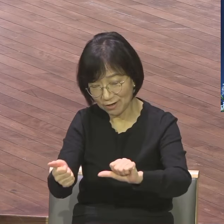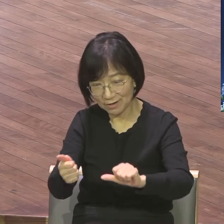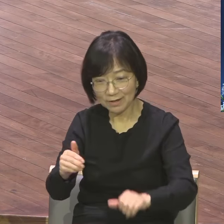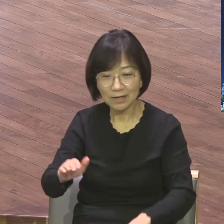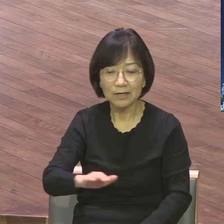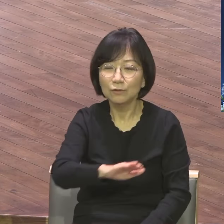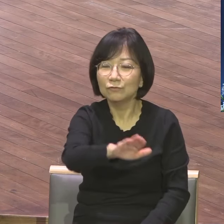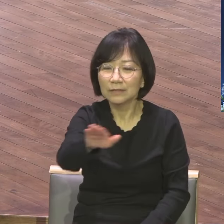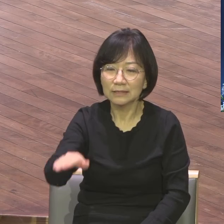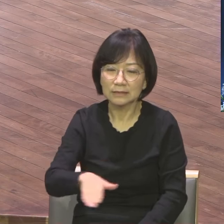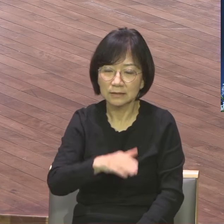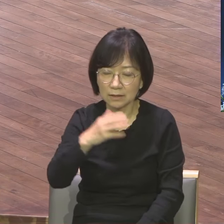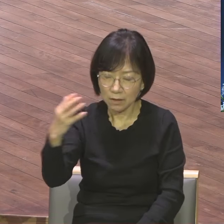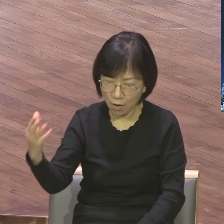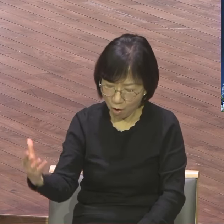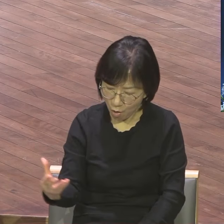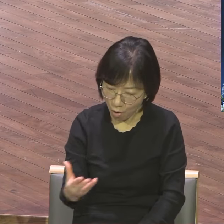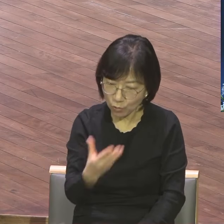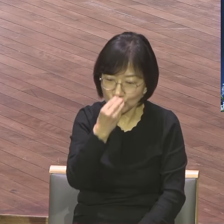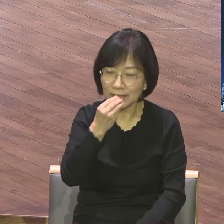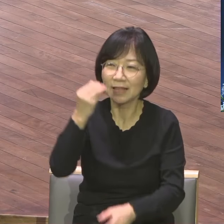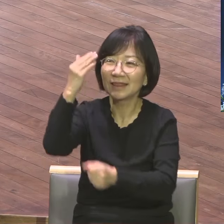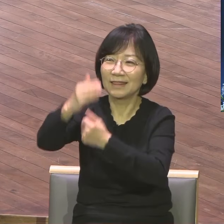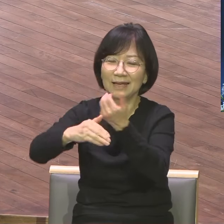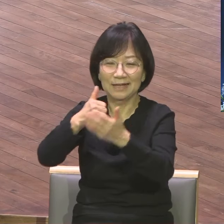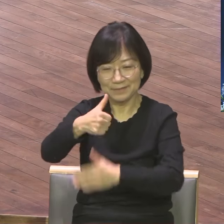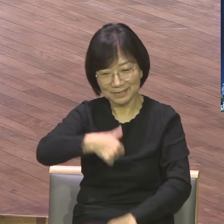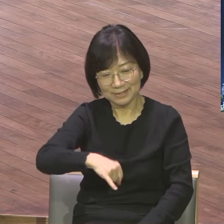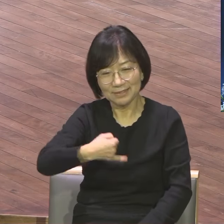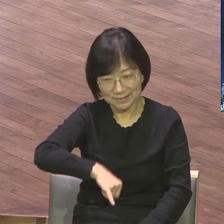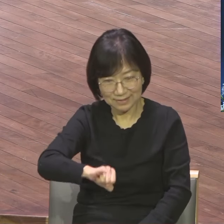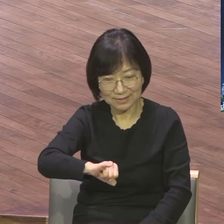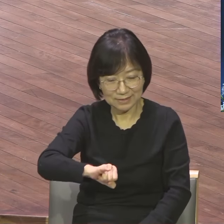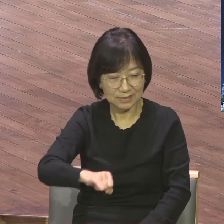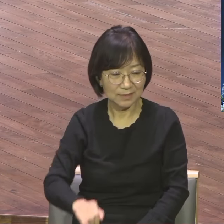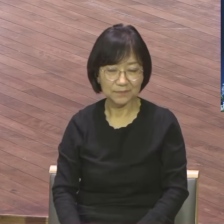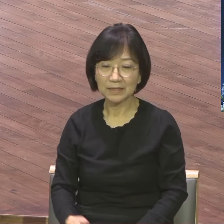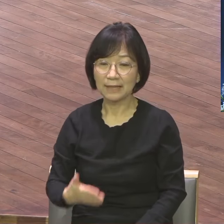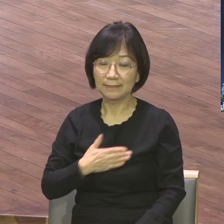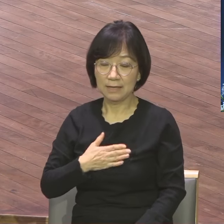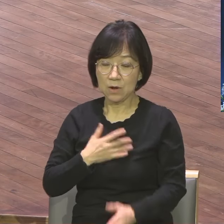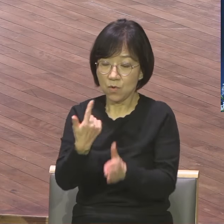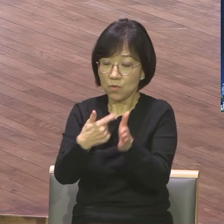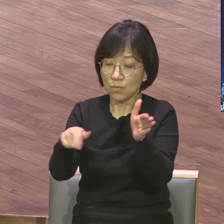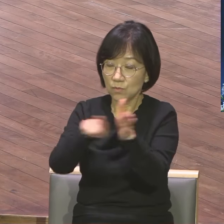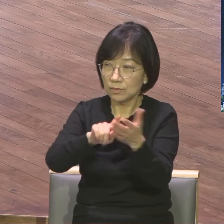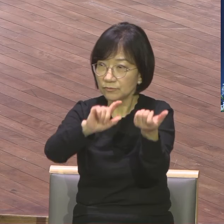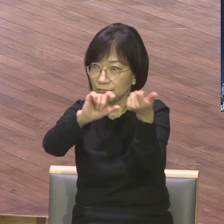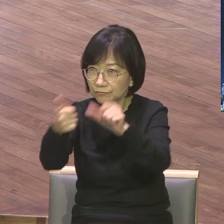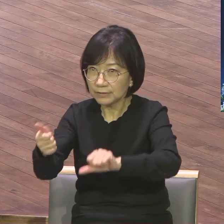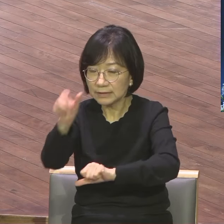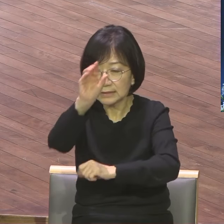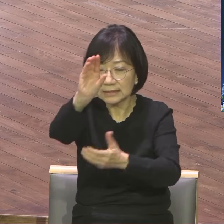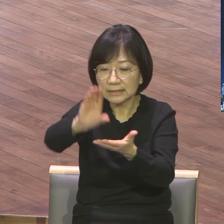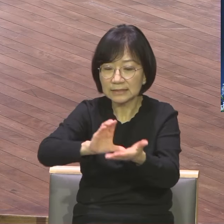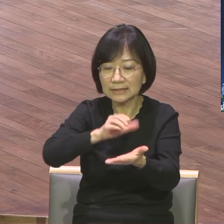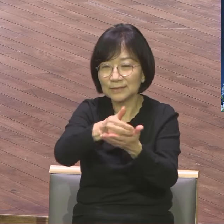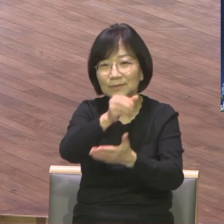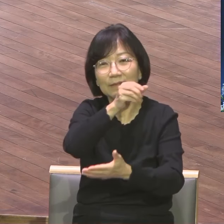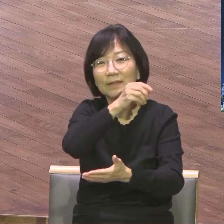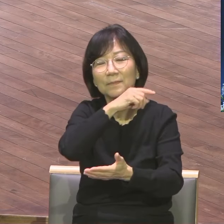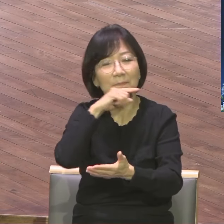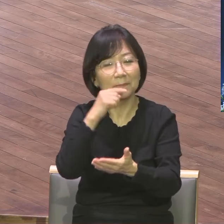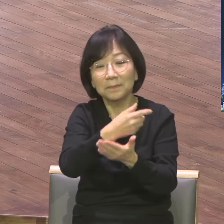구별된 하나님의 자녀가 된 거예요. 나를 위해 죽으신 그리스도의 피, 그 보혈의